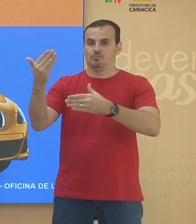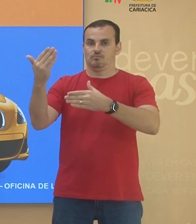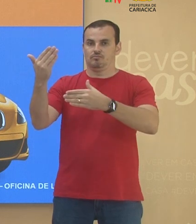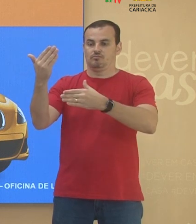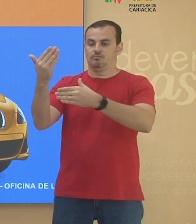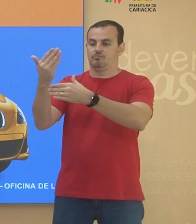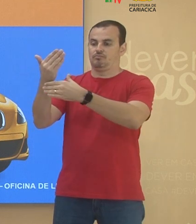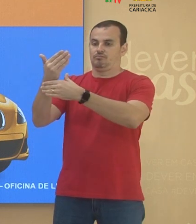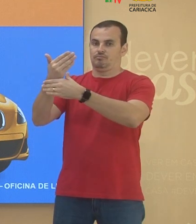Táxi.